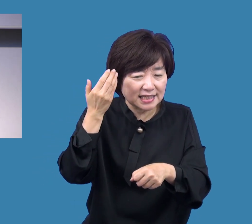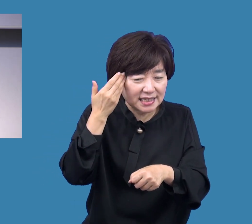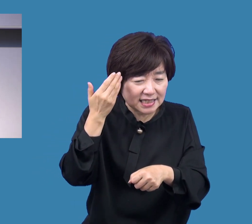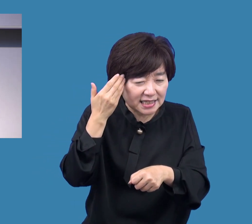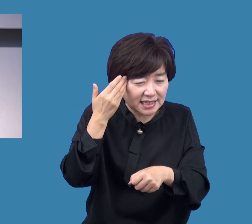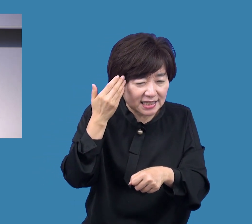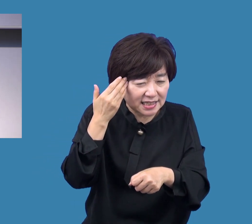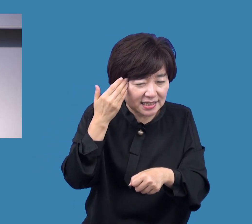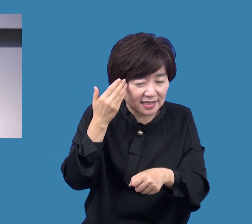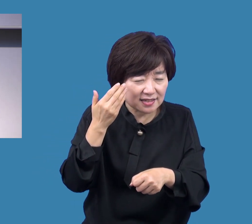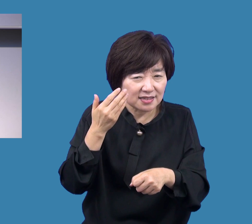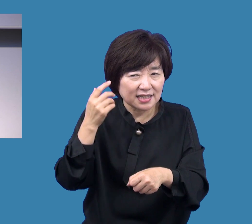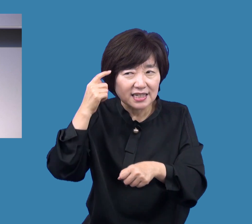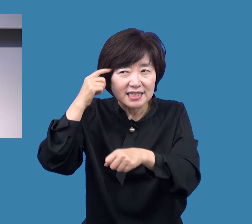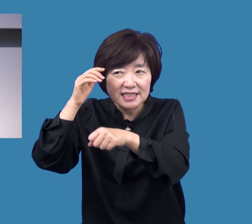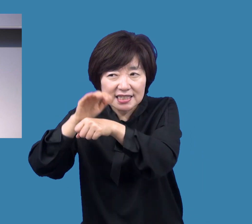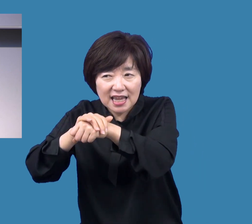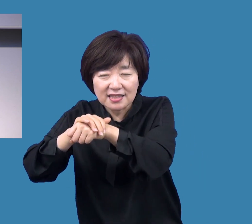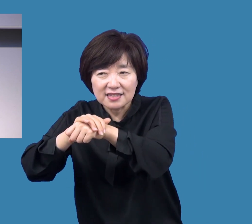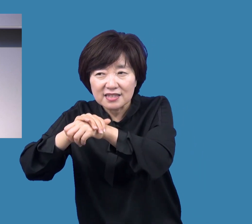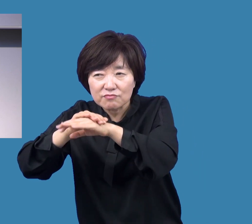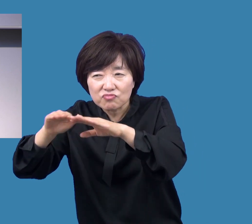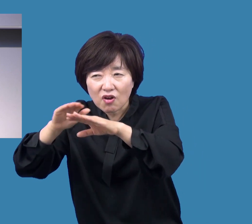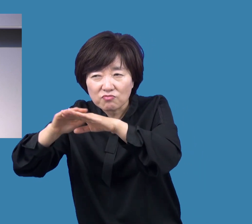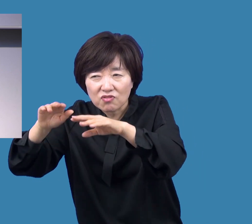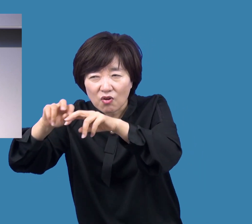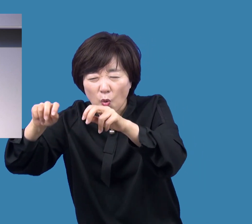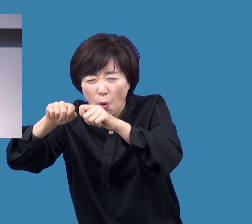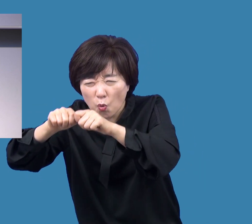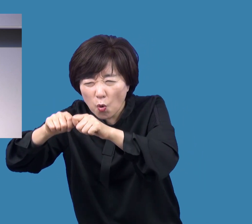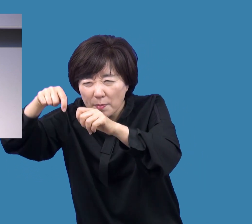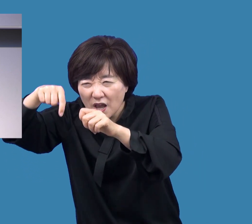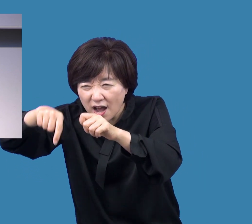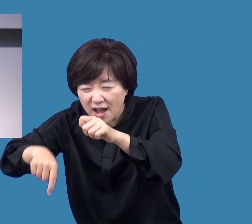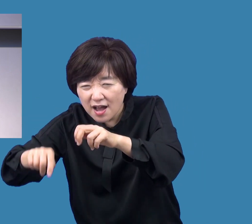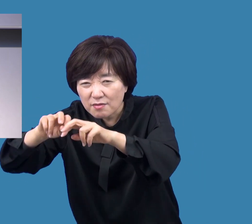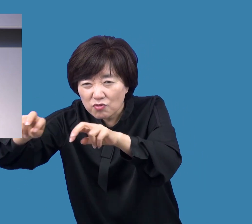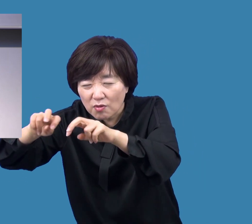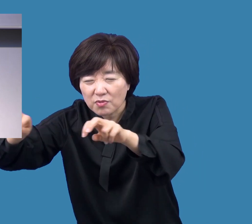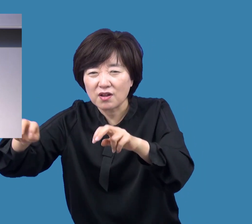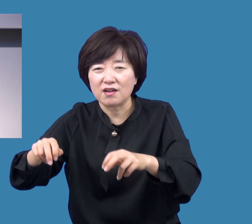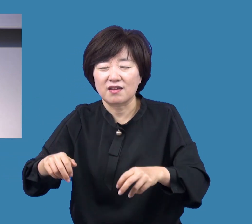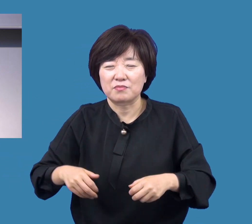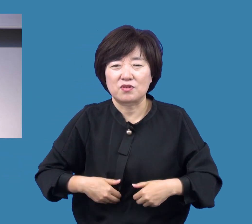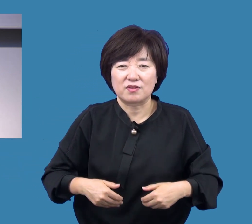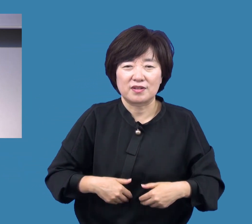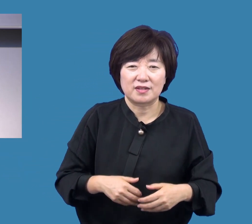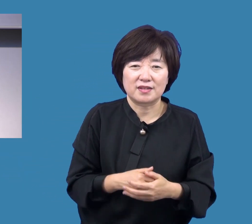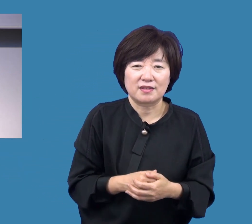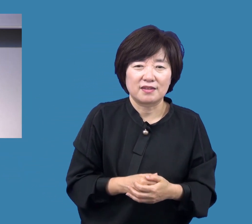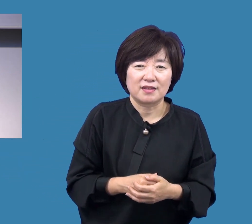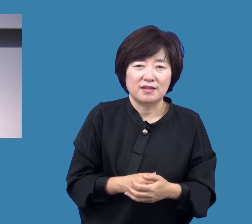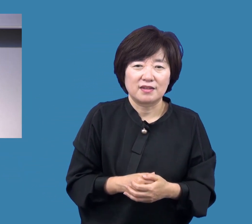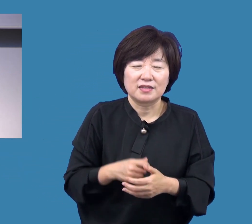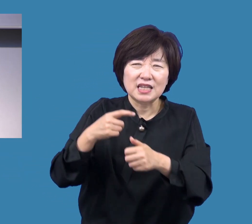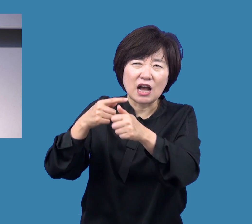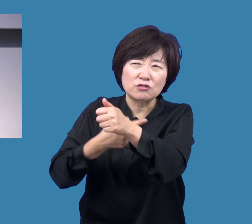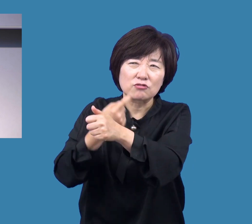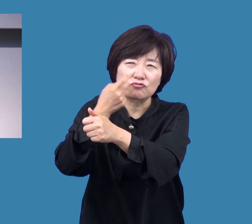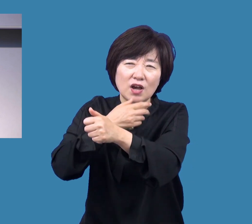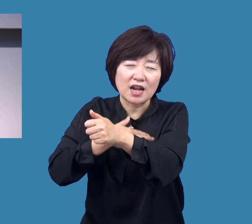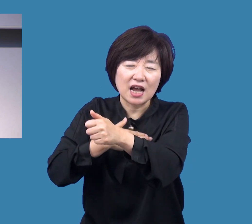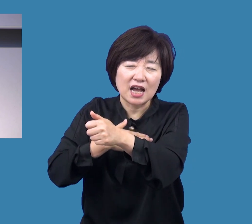풀어가야 되는 거기 때문에 자기가 진짜 곰곰이 들여다보지 않으면 잘 몰라요. 그냥 자연스럽다고 생각을 해요. 그런데